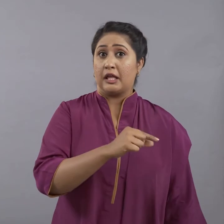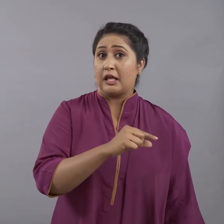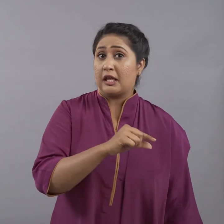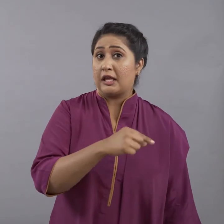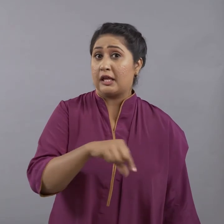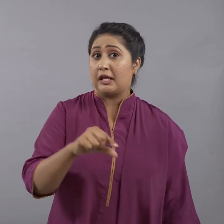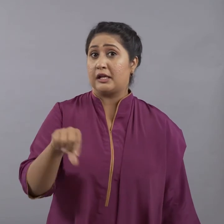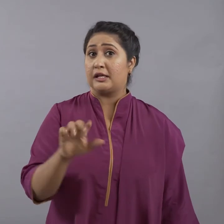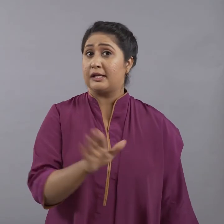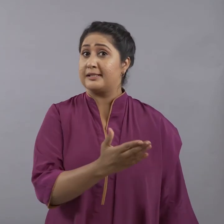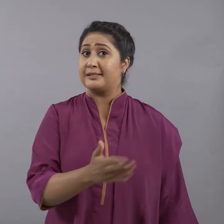किस्म,